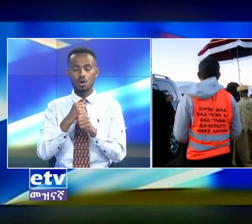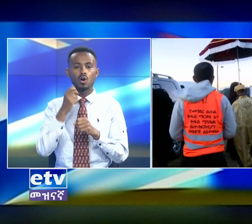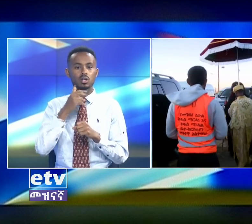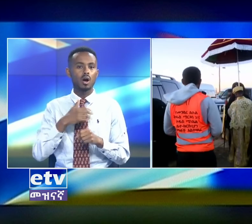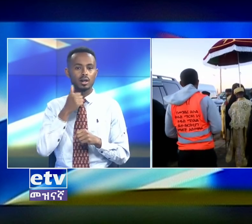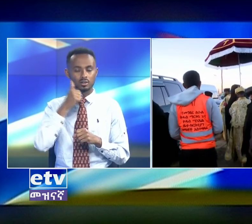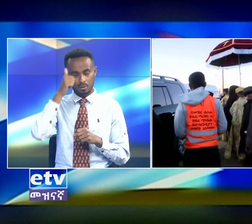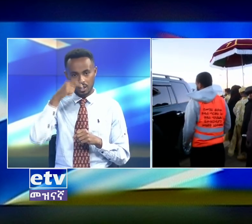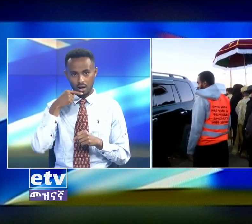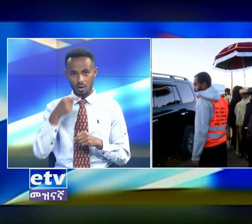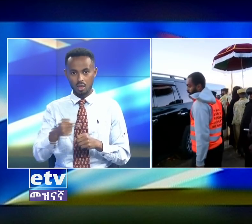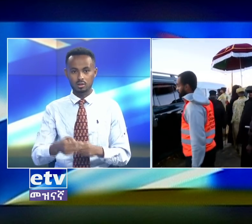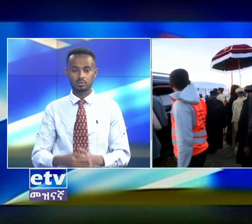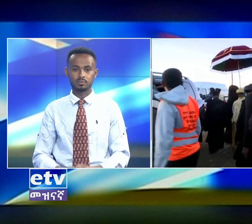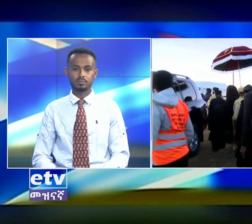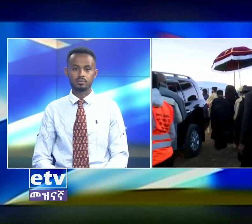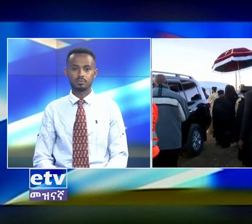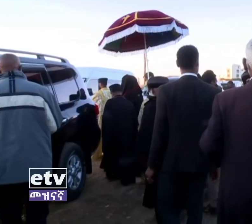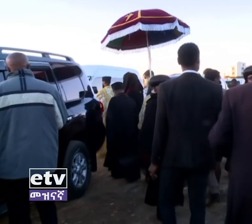ወይዘሮ አዳነች ተናግረዋል።